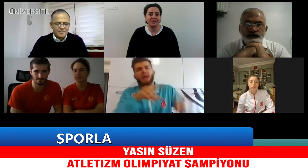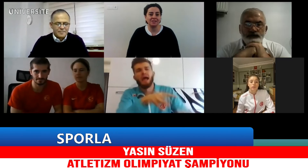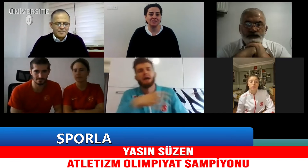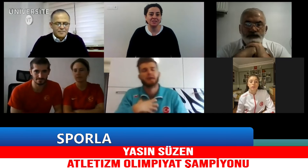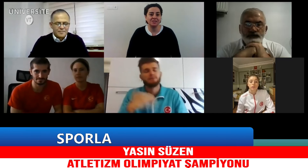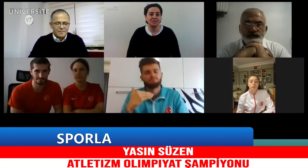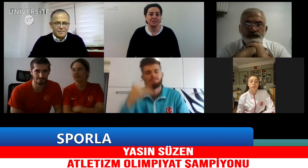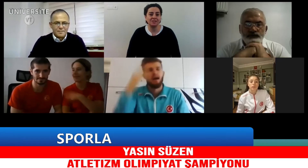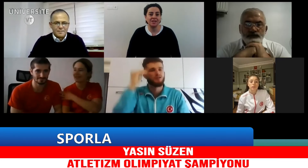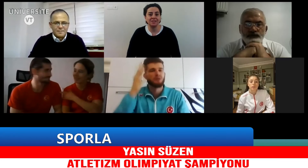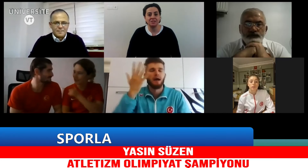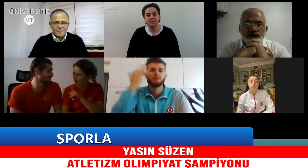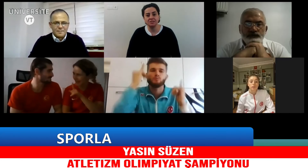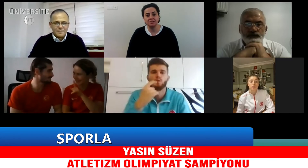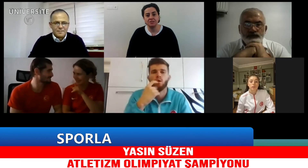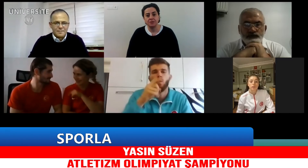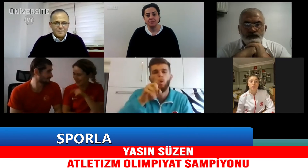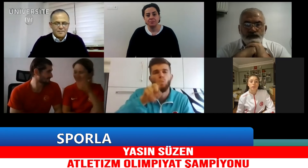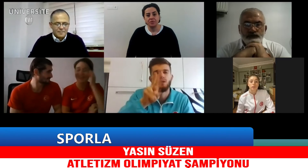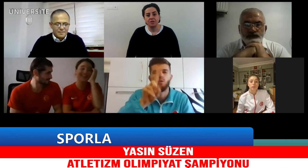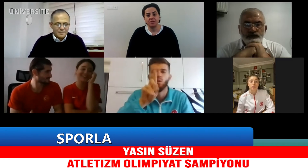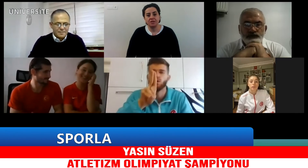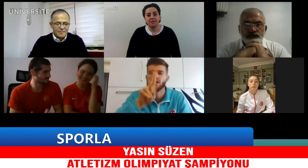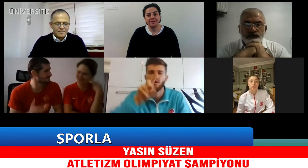sporcular genelde kendilerinin